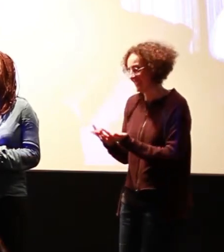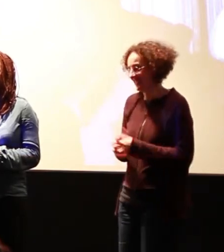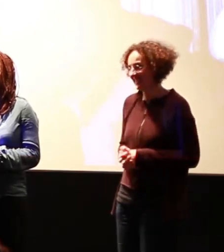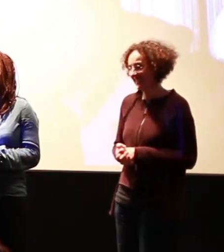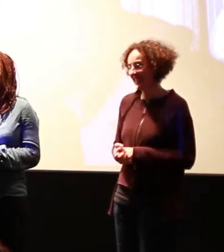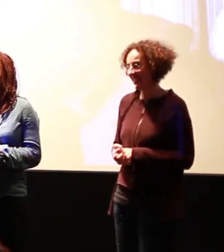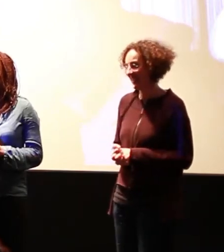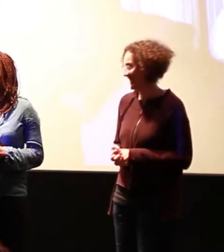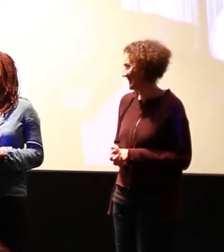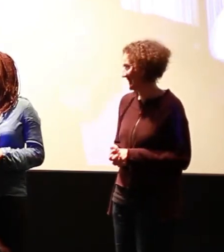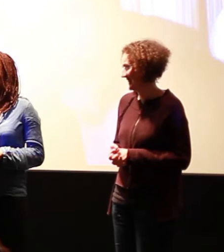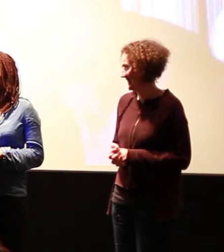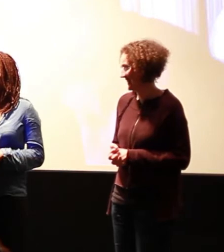voilà.